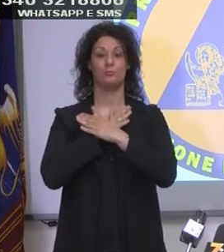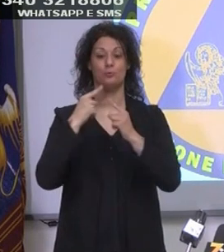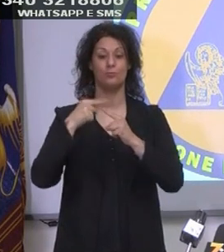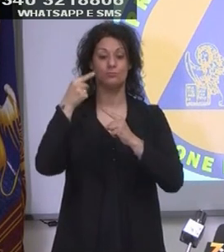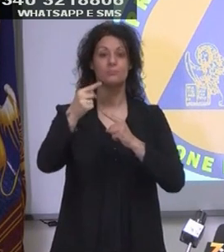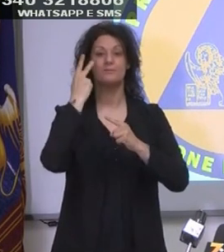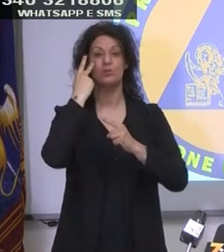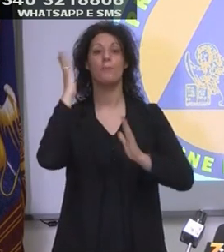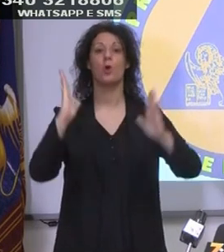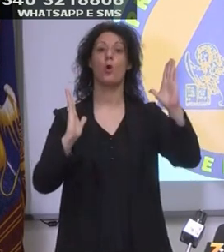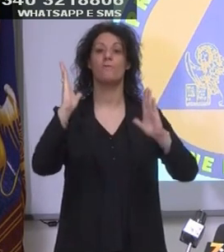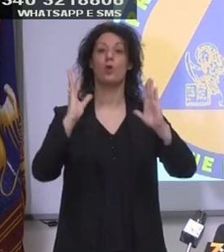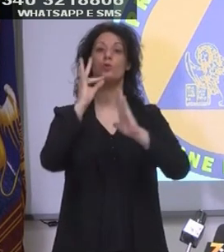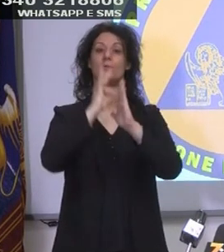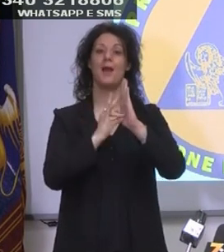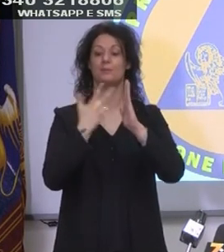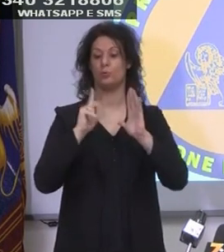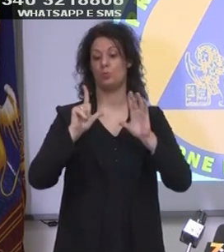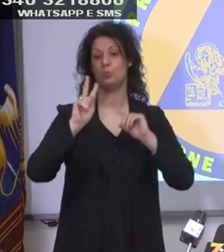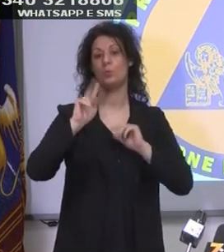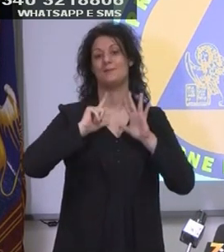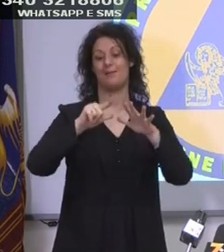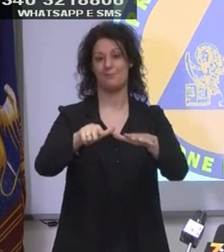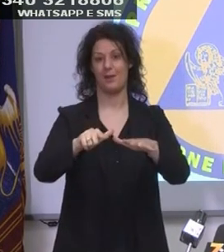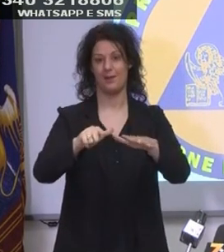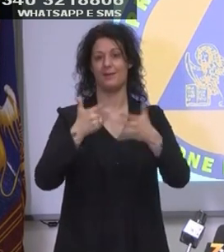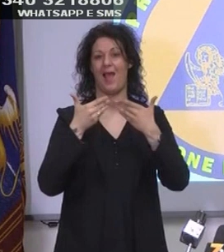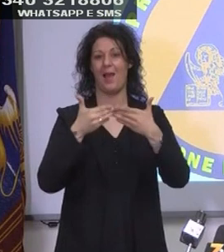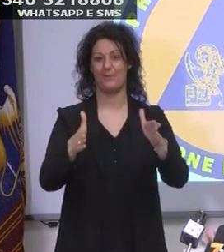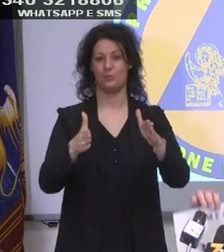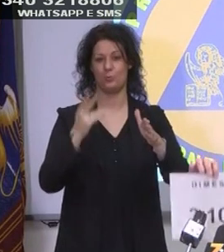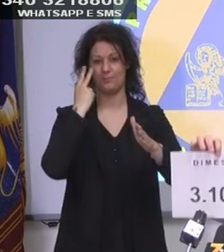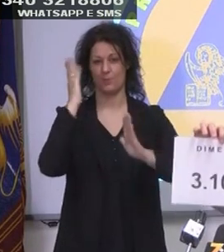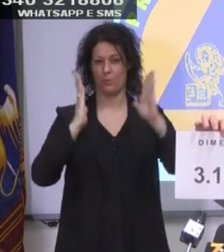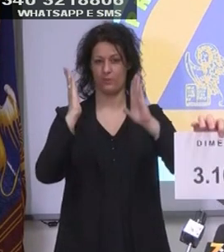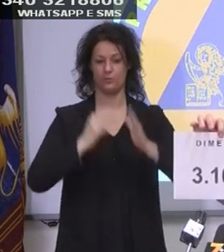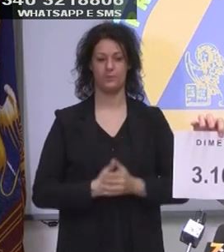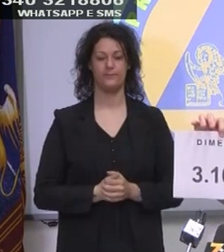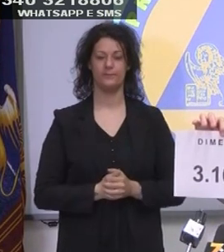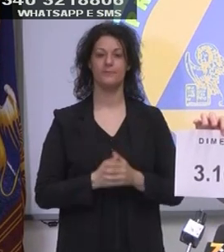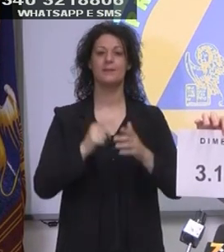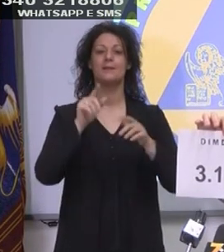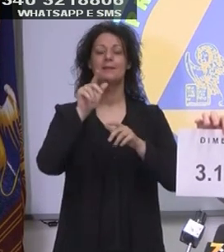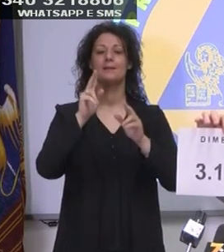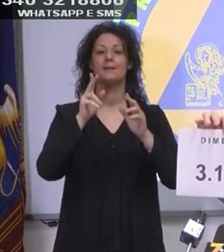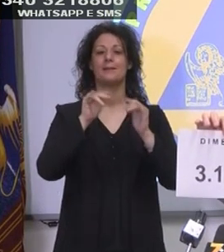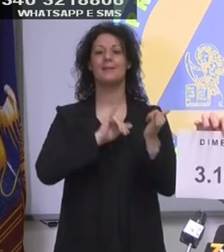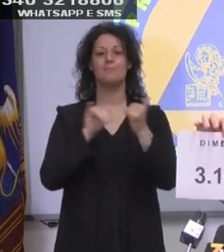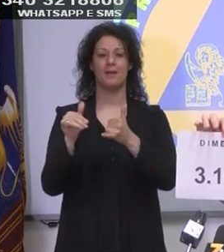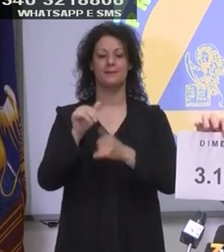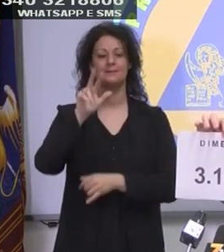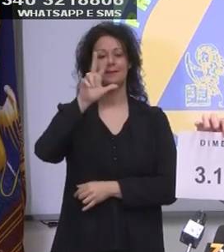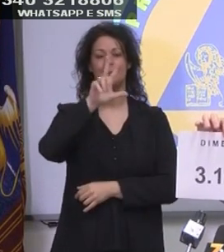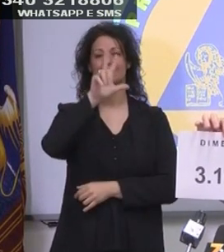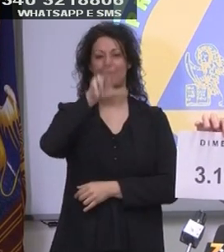queste ormai due settimane di apertura. I dimessi sono 3.105, aumentano